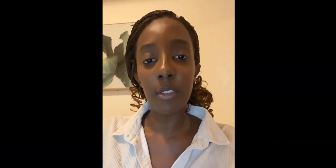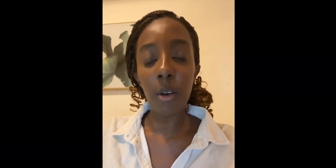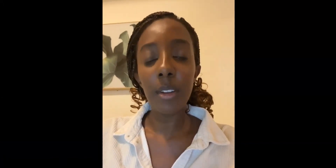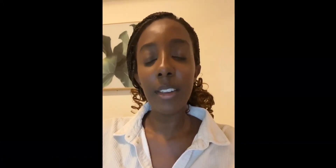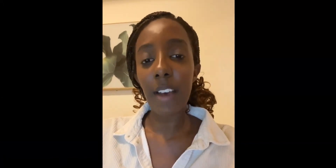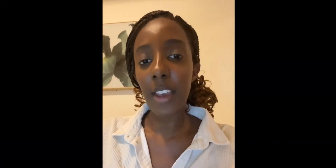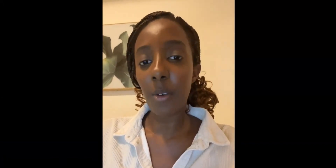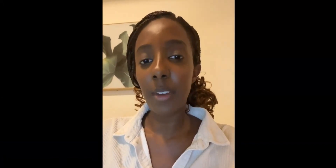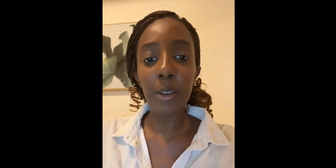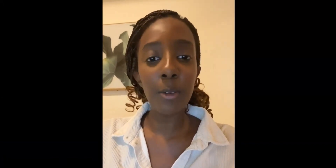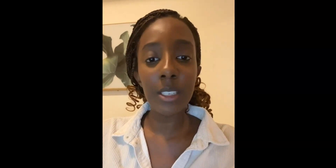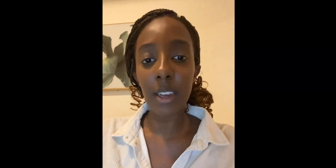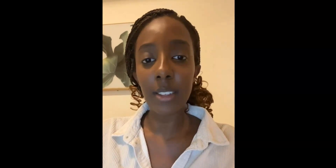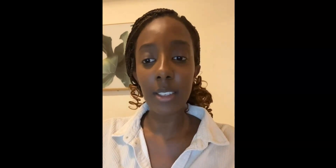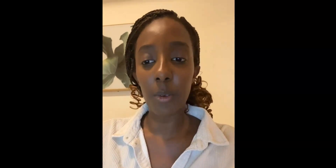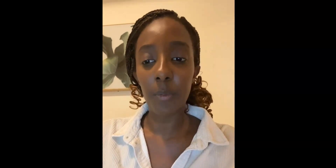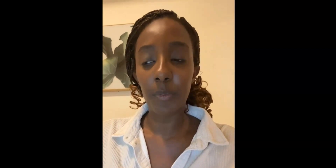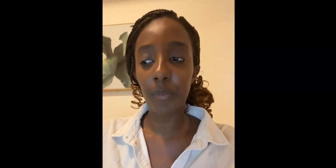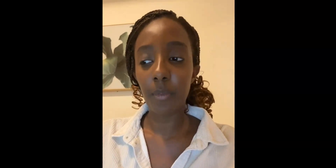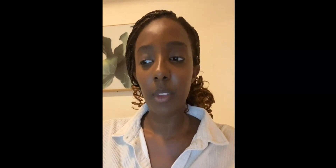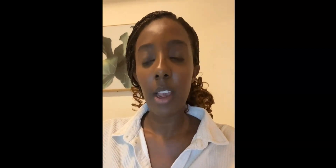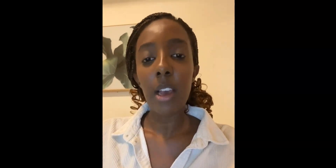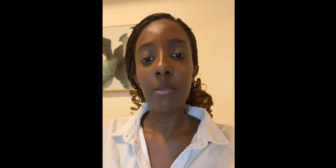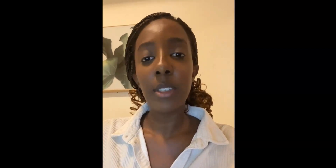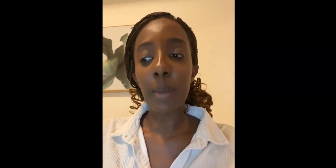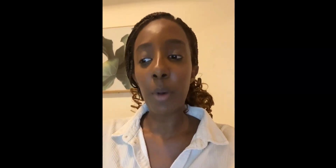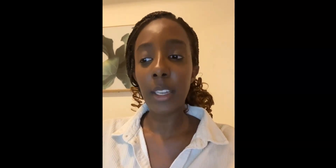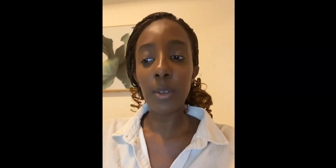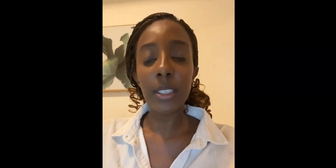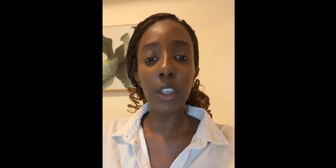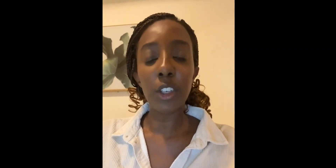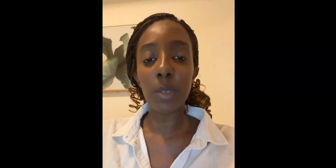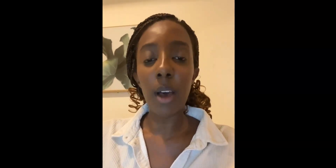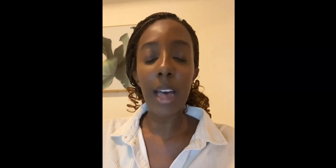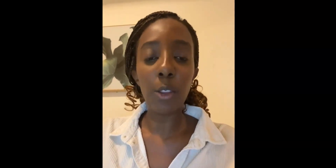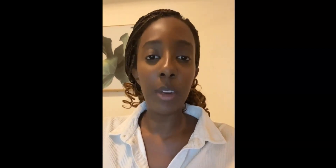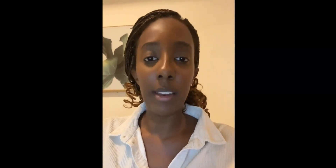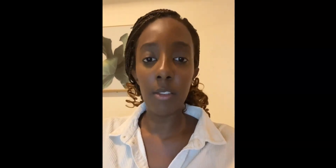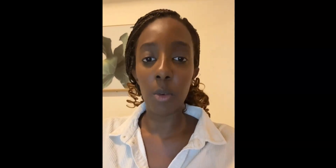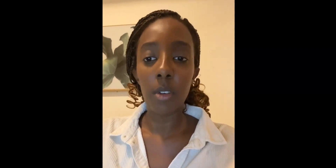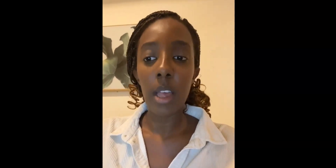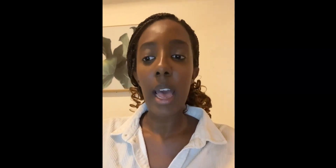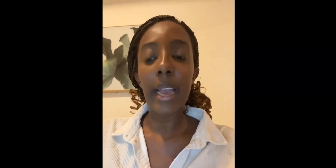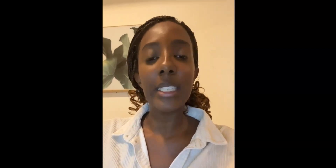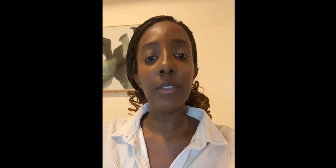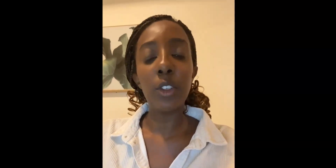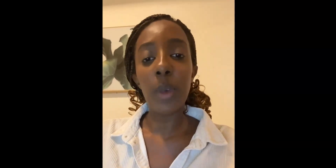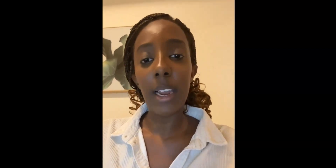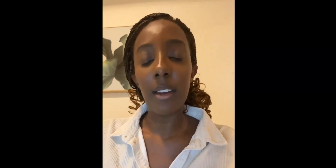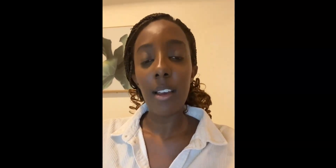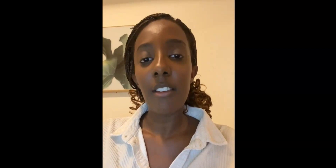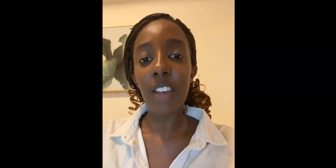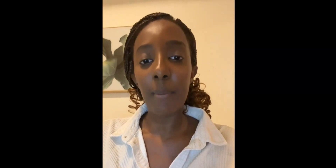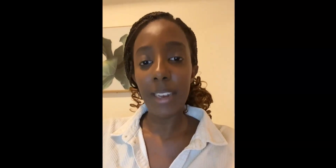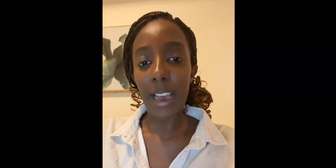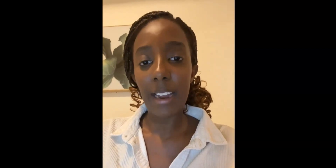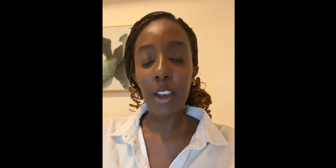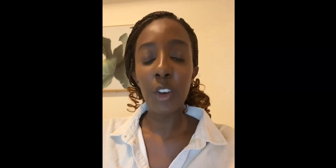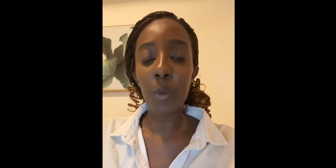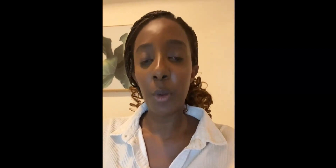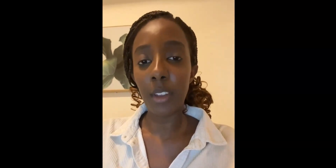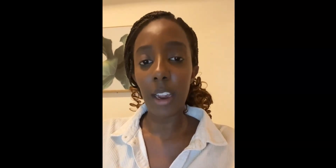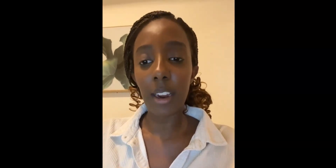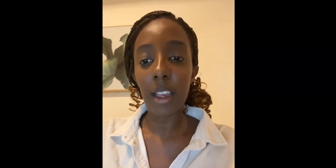où nous vivons, travaillons et nous divertissons. Vous apportez aussi un changement à tous les niveaux, individuel,